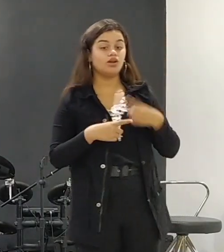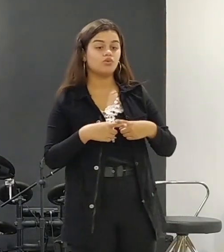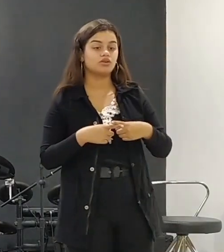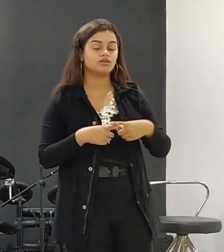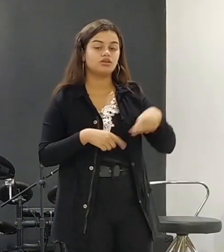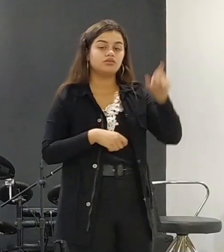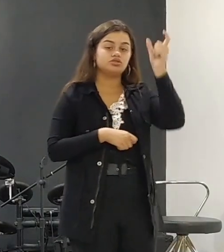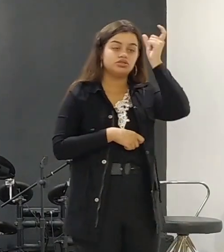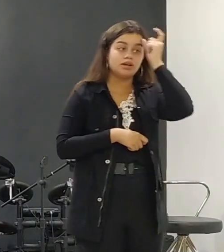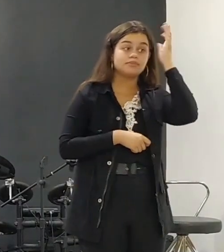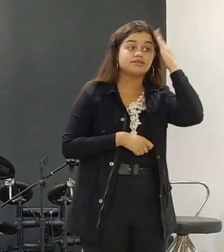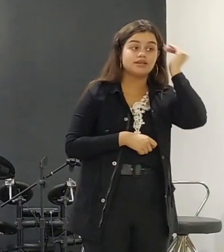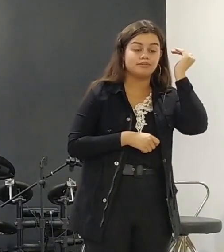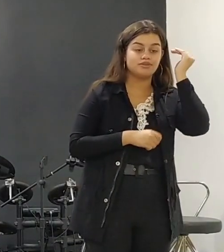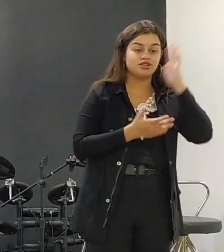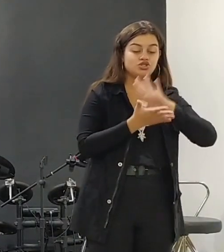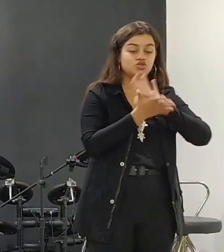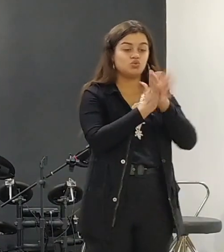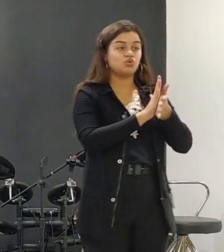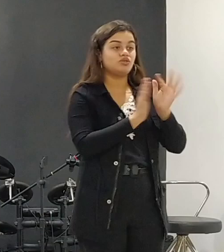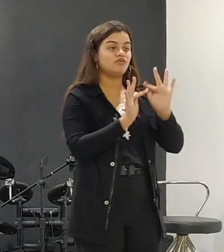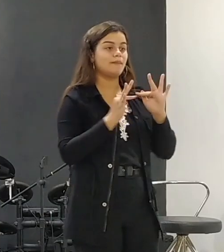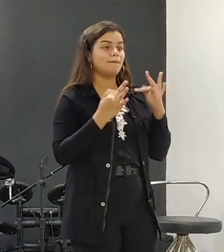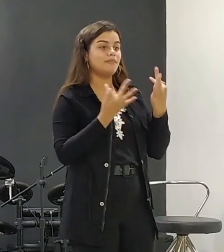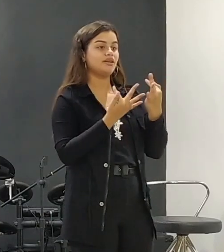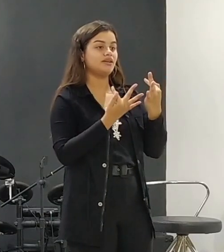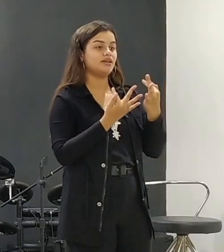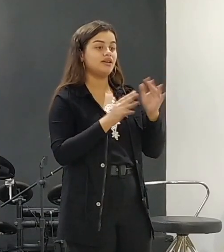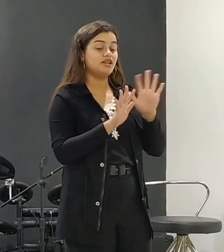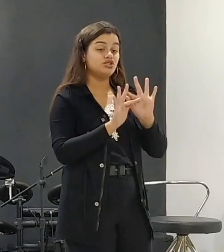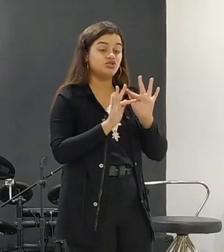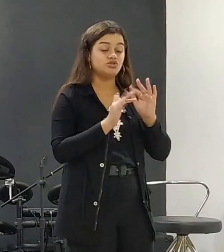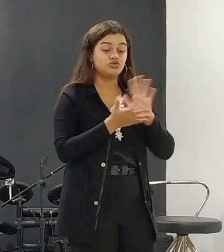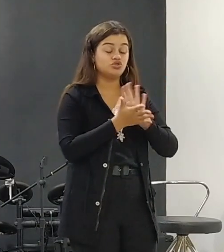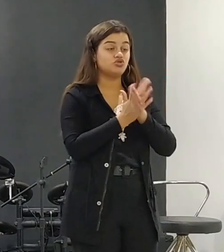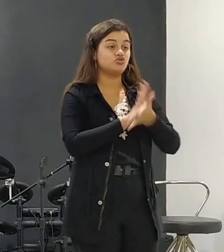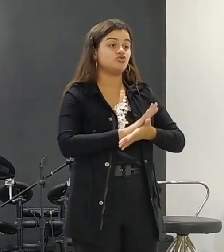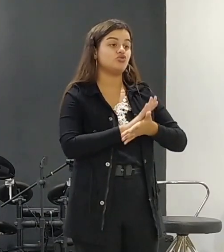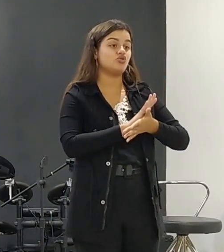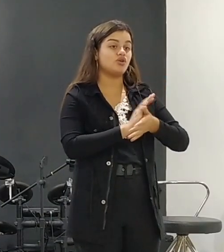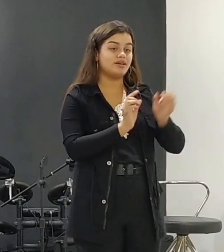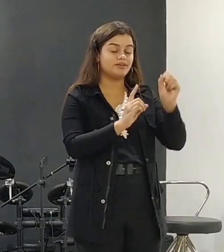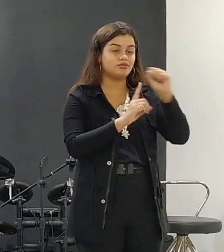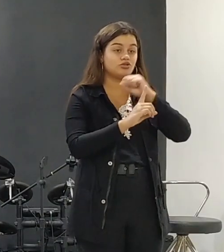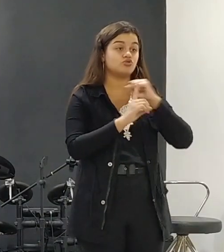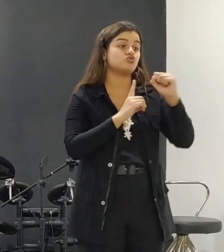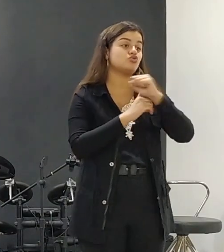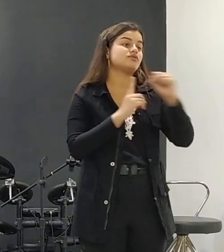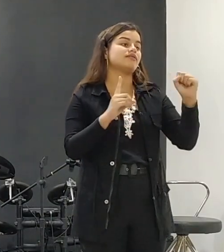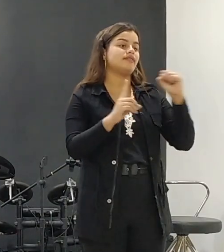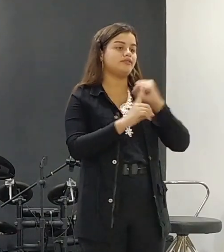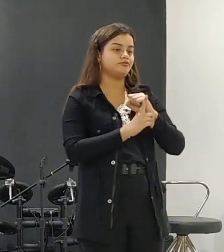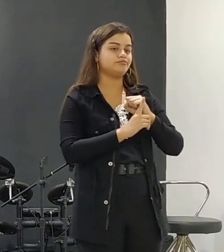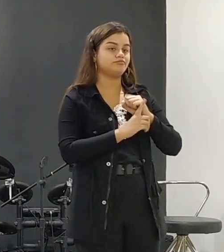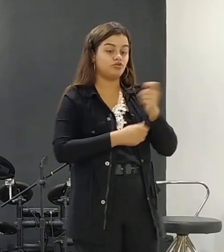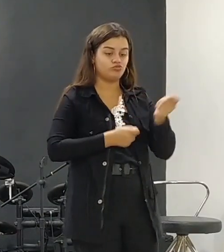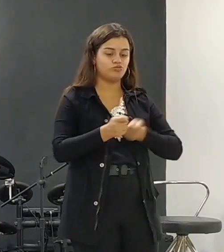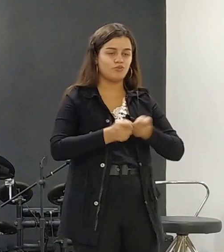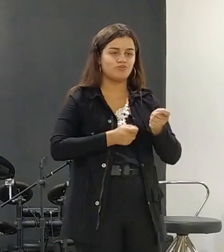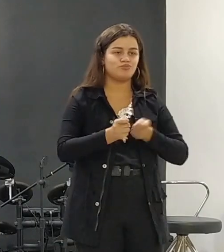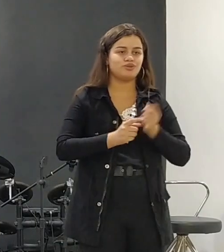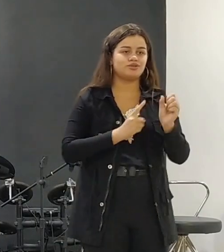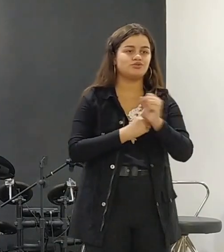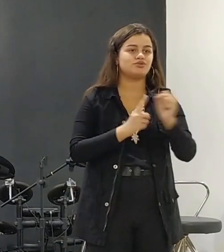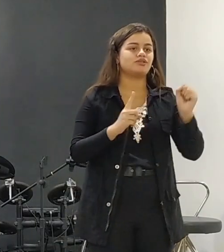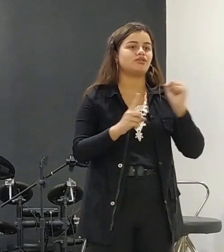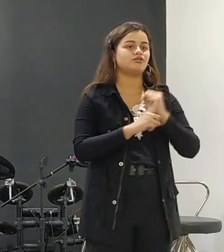diabo sabe que ele, destruindo famílias, ele destrói a sociedade, ele domina a sociedade, ele vai